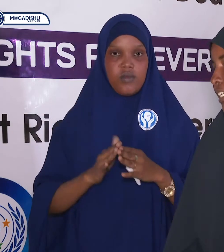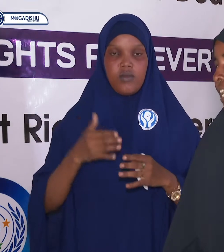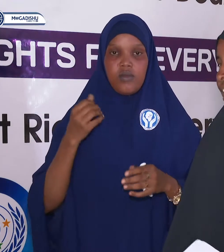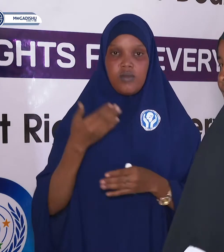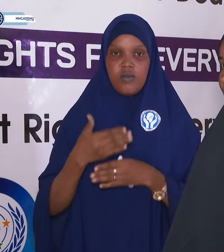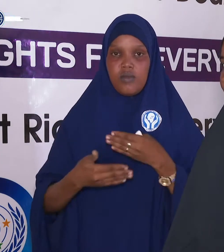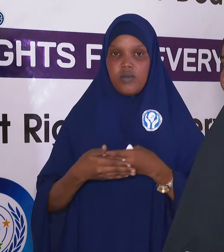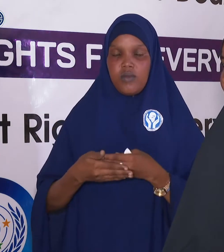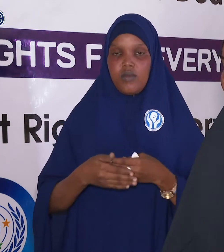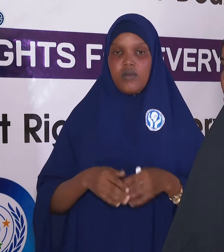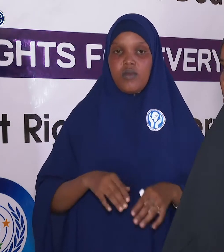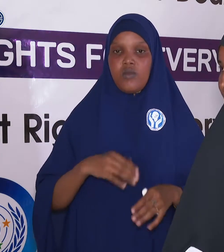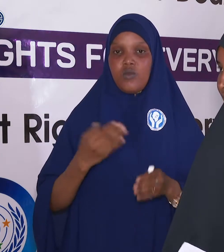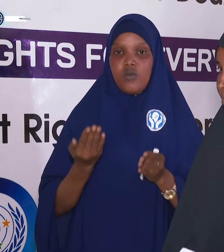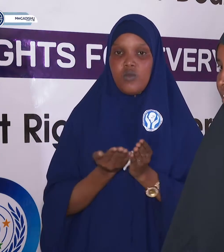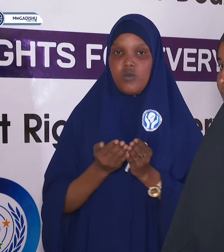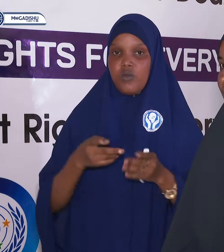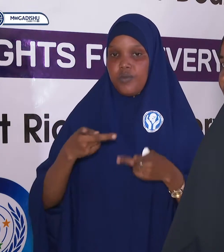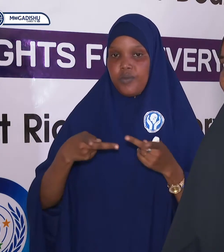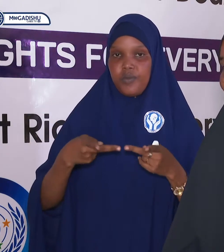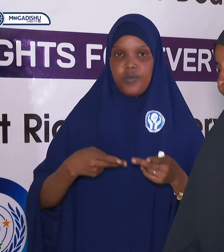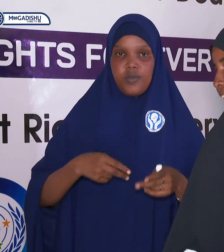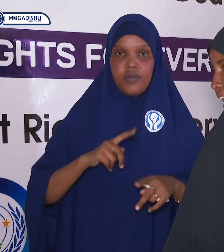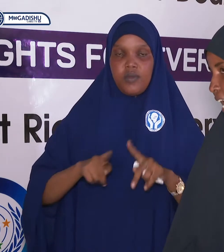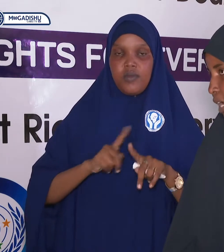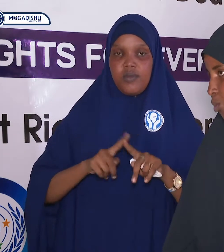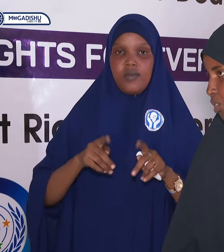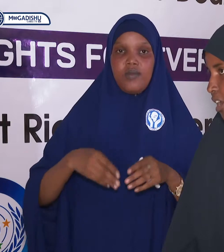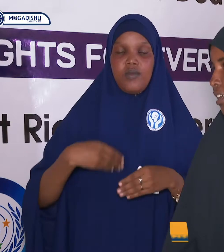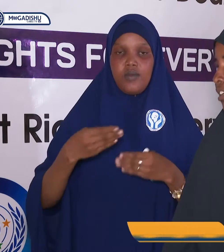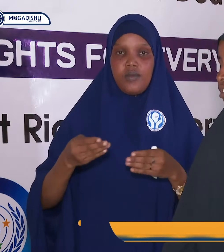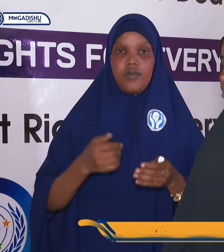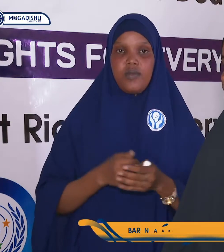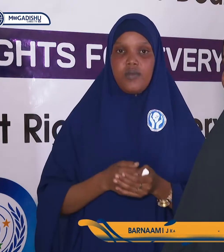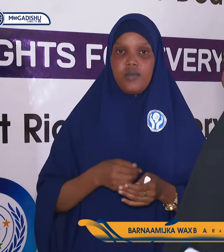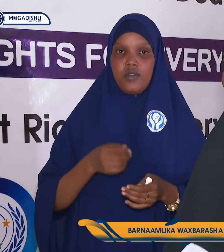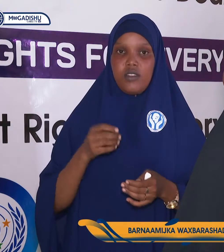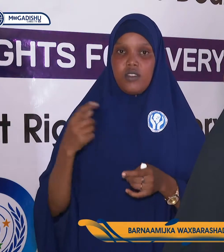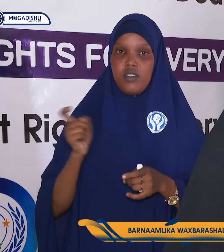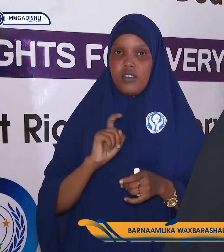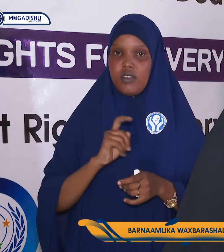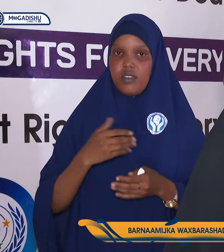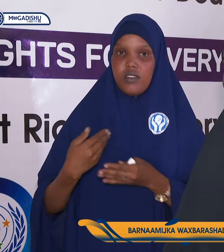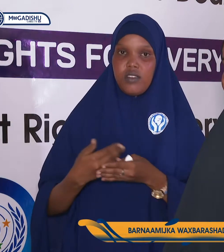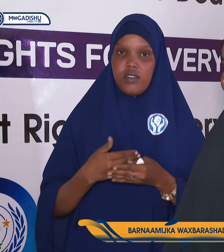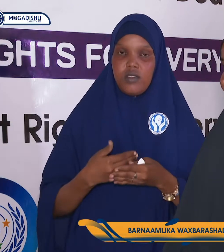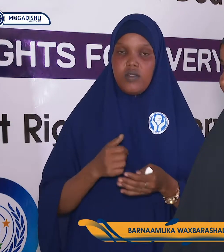gedisan adeegyadaasi oo ay ka mid yihiin xanaanada caruurta sidoo kale